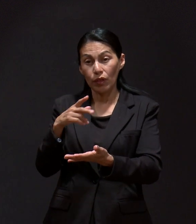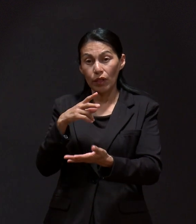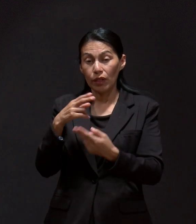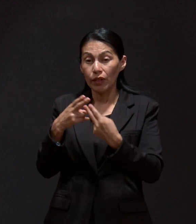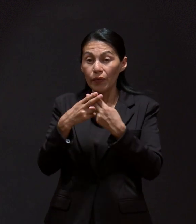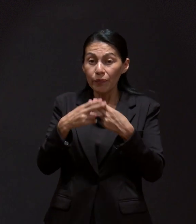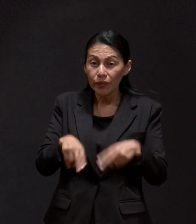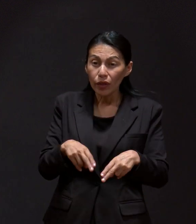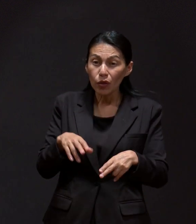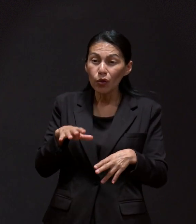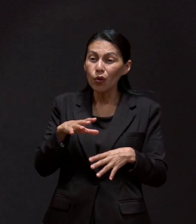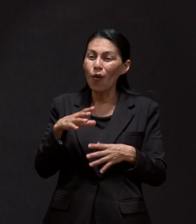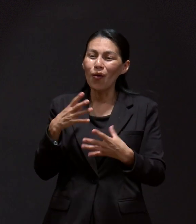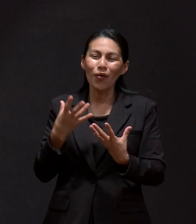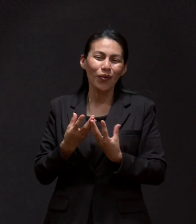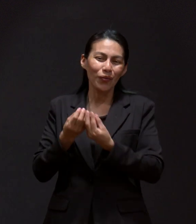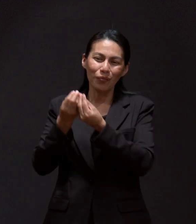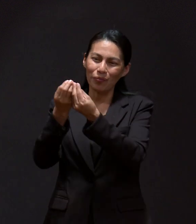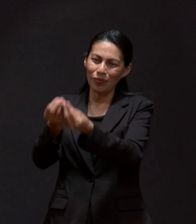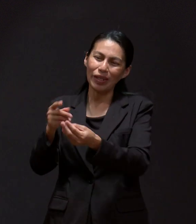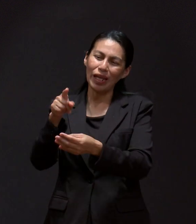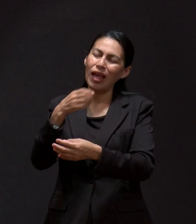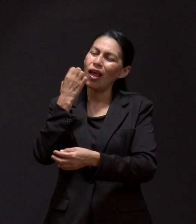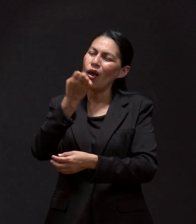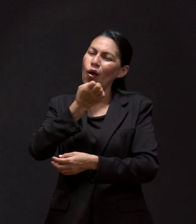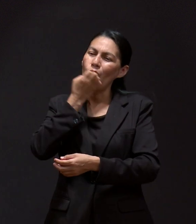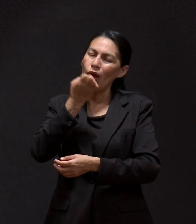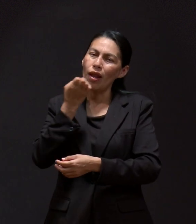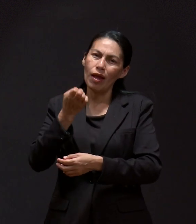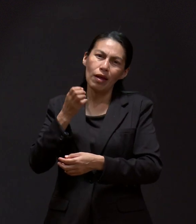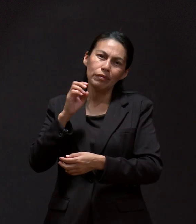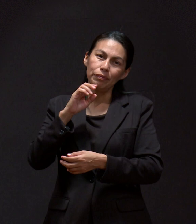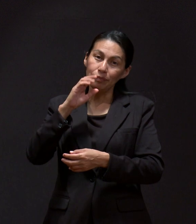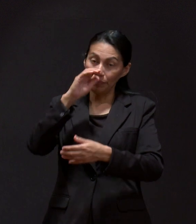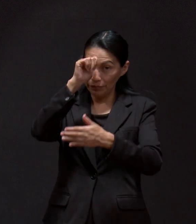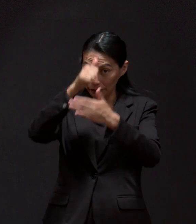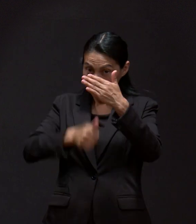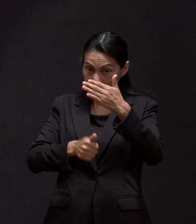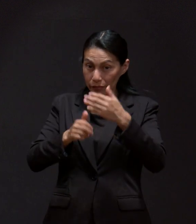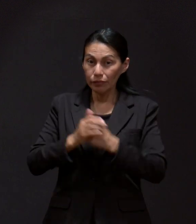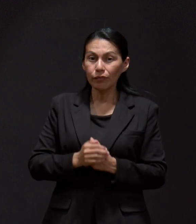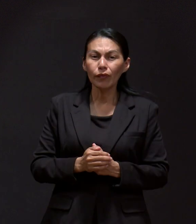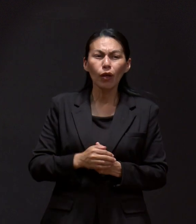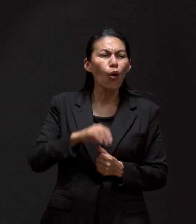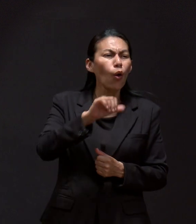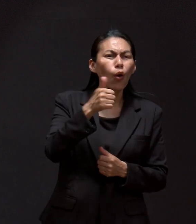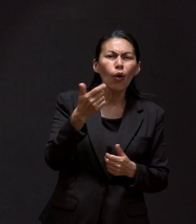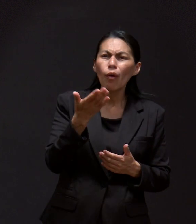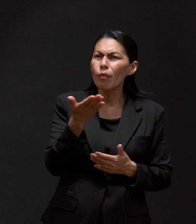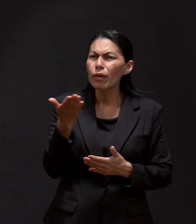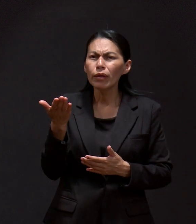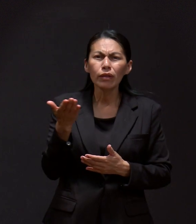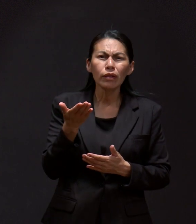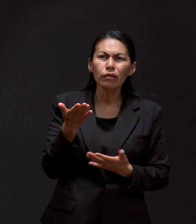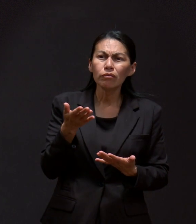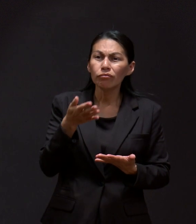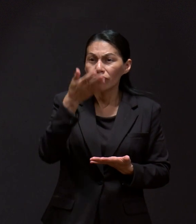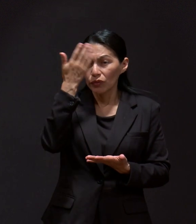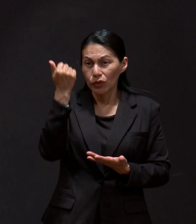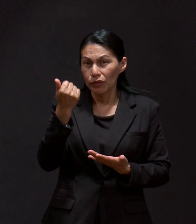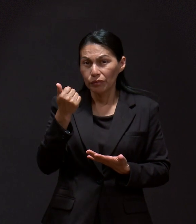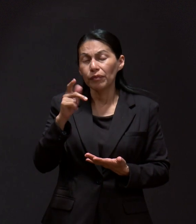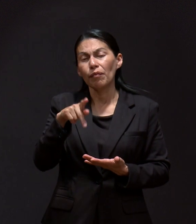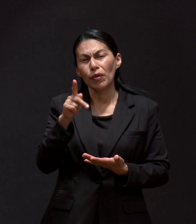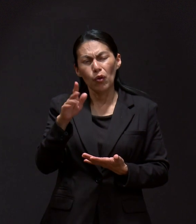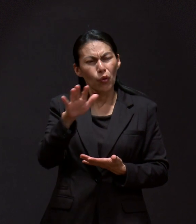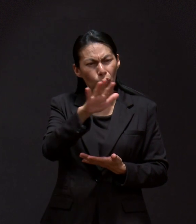para que tus nietos puedan gozar de una educación cristiana no sé si haya algún pedido más de oración